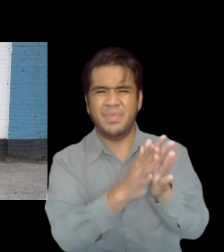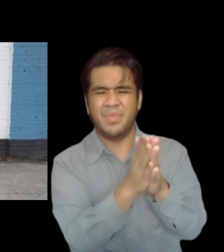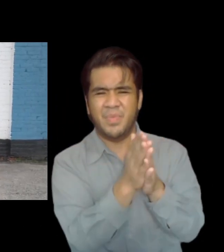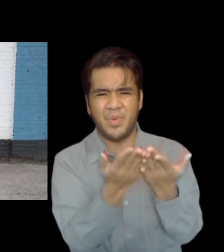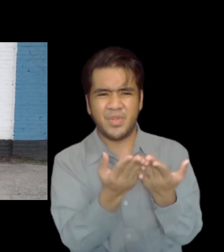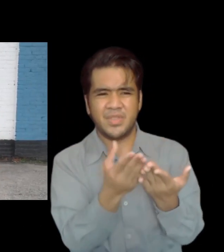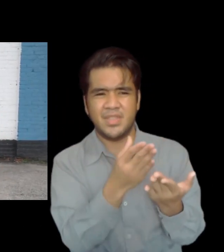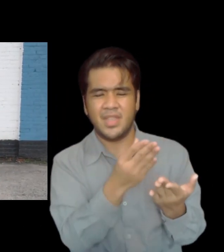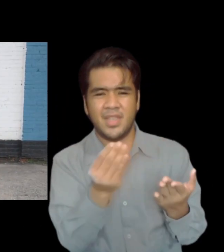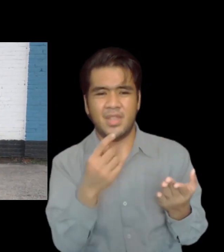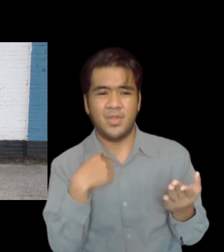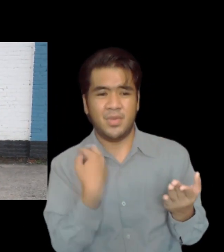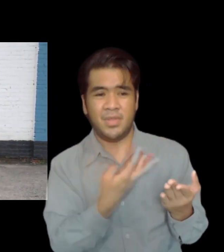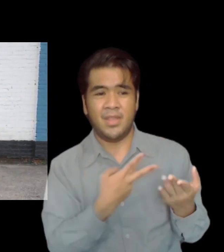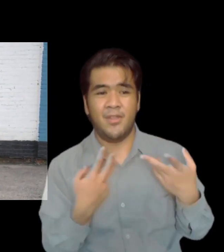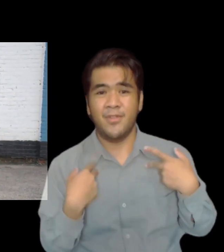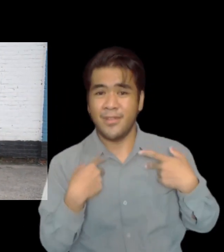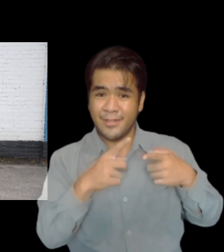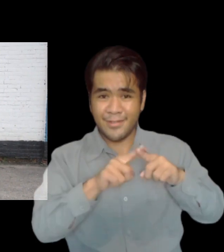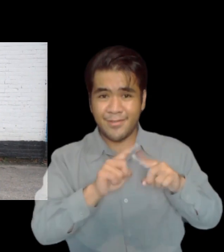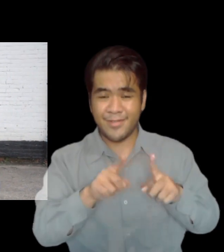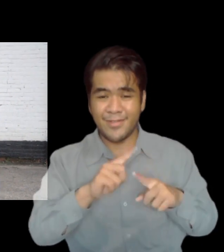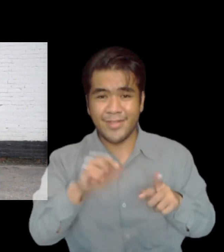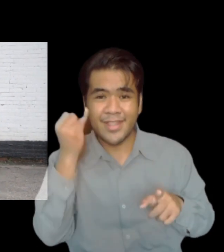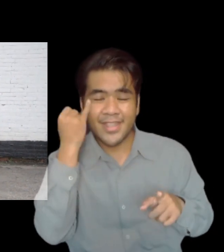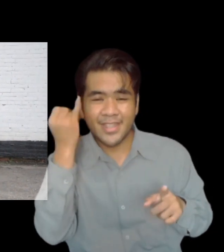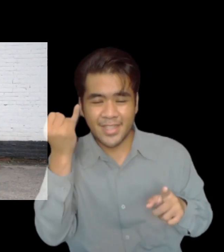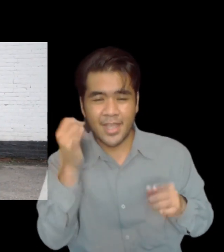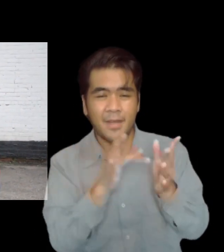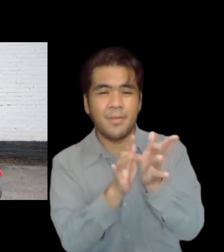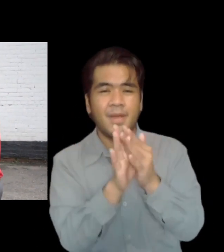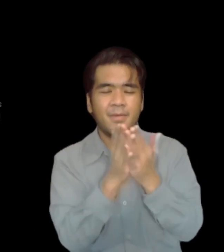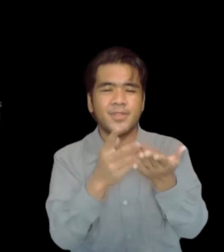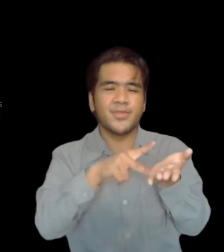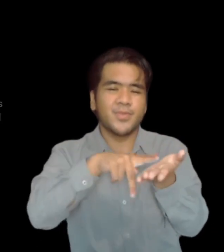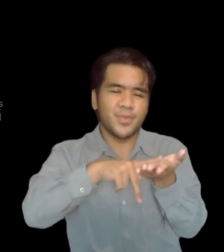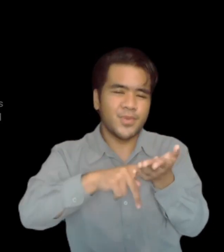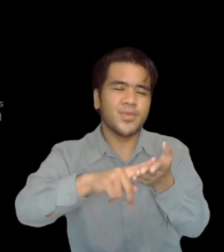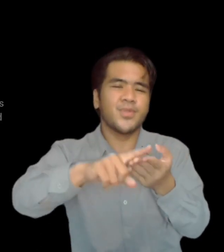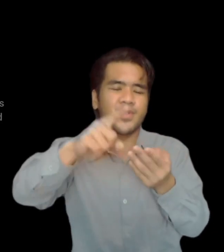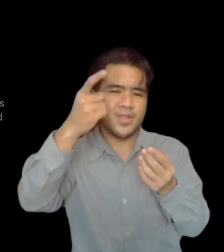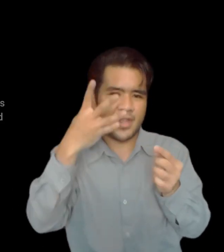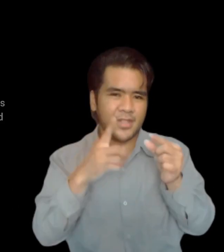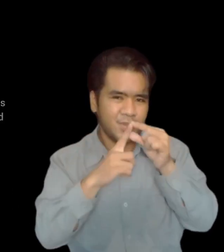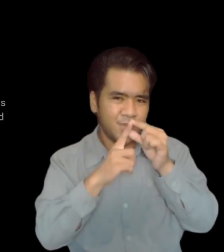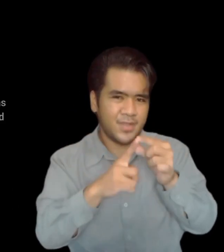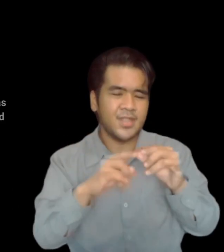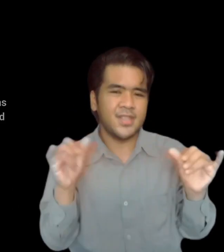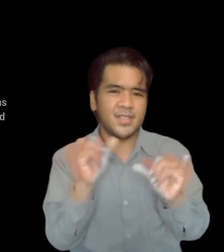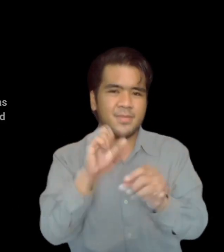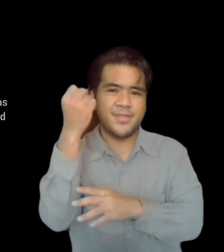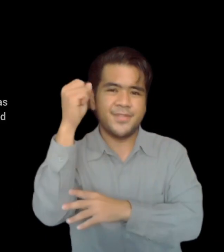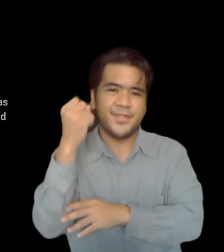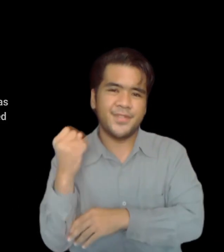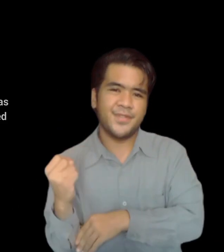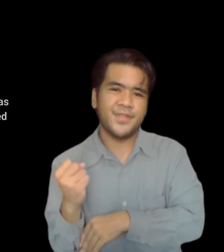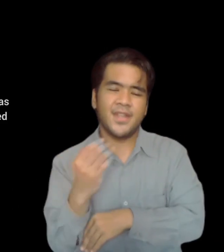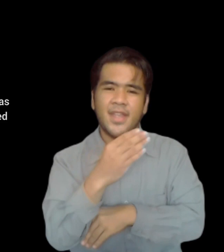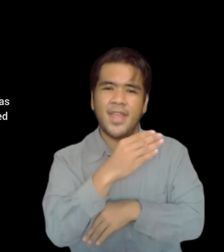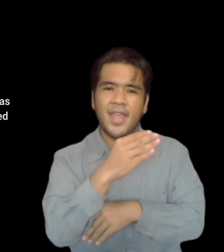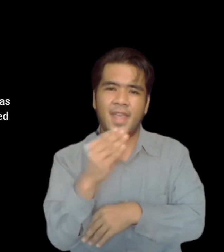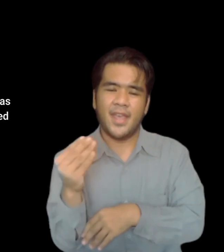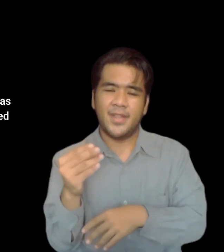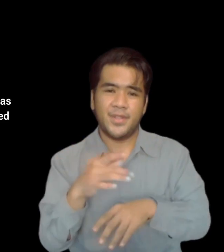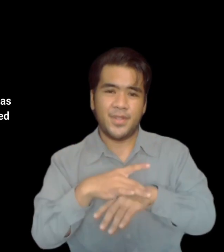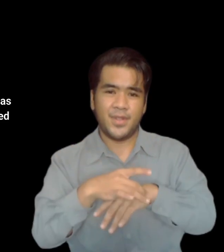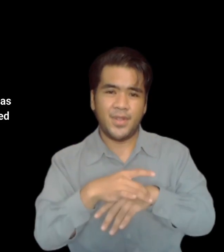At pag iba-iba ang ating reference book, ay iba-iba rin ang ating magiging paniniwala. Ang Biblia ay ang purong salita ng Diyos, tulad ng